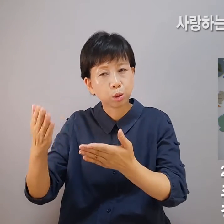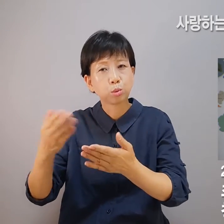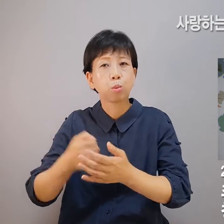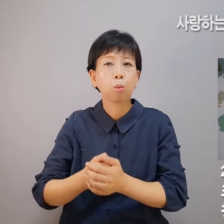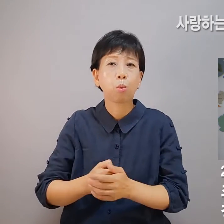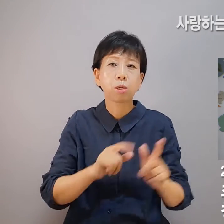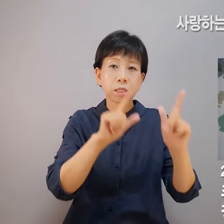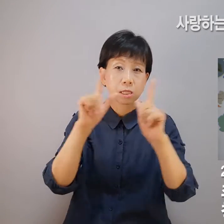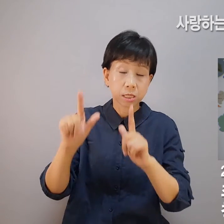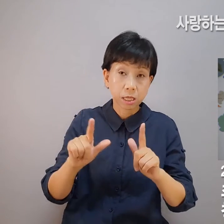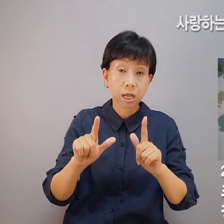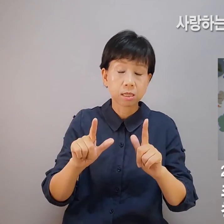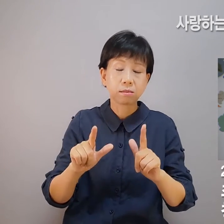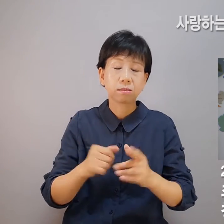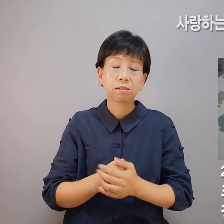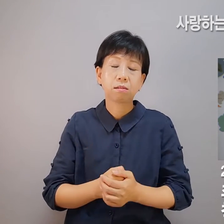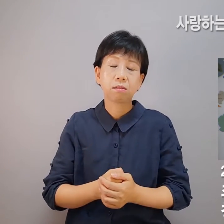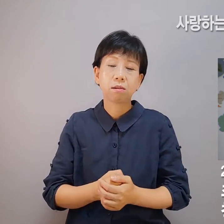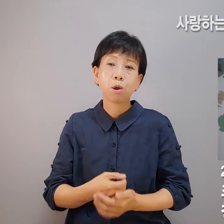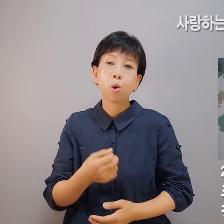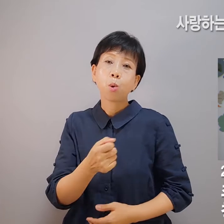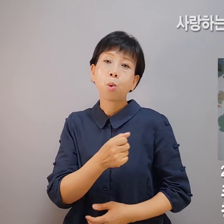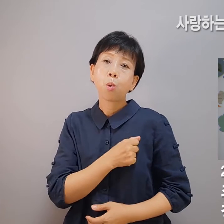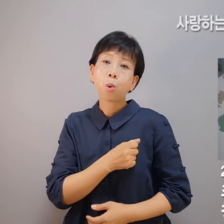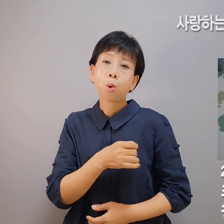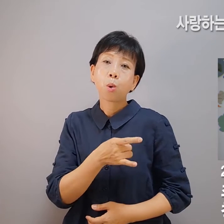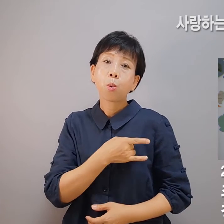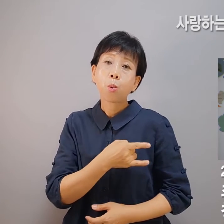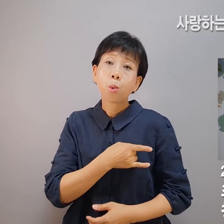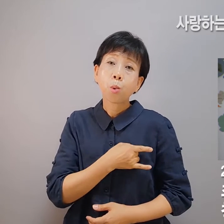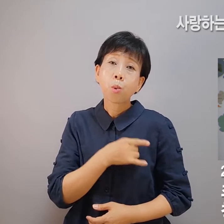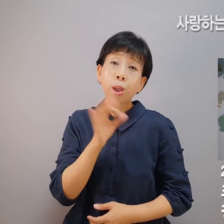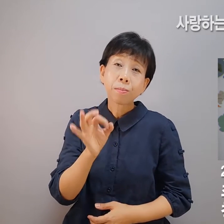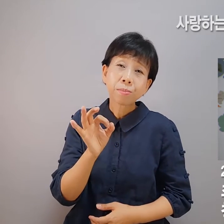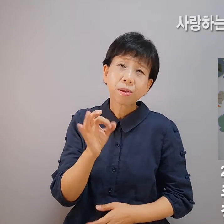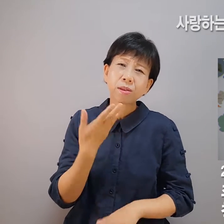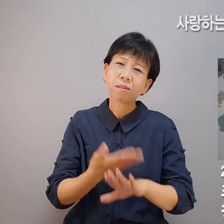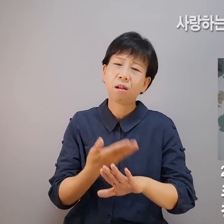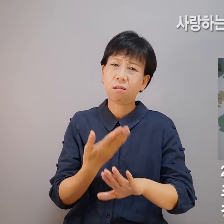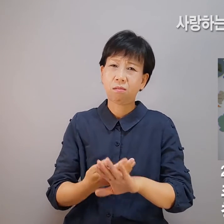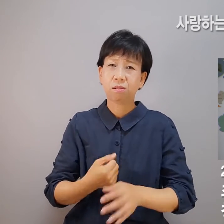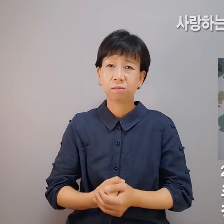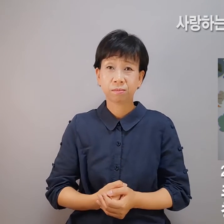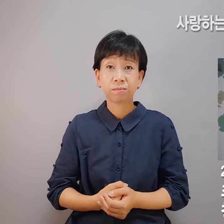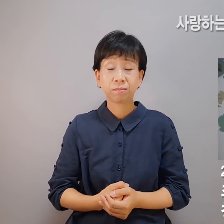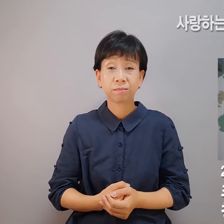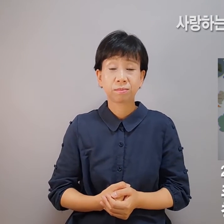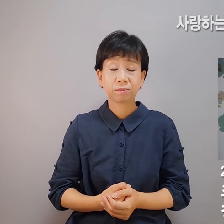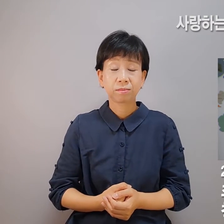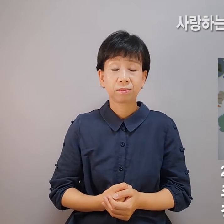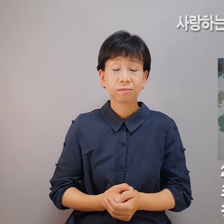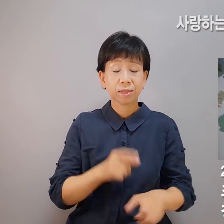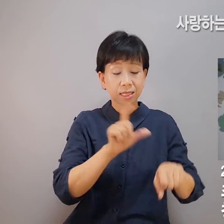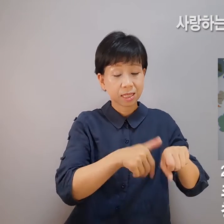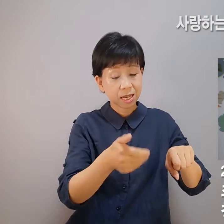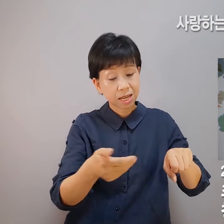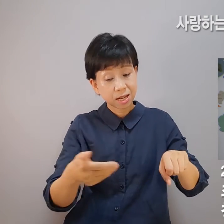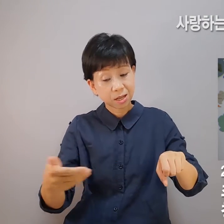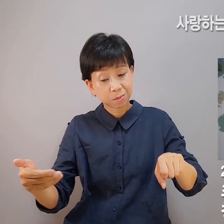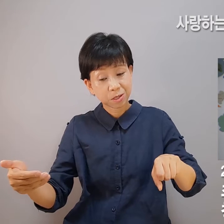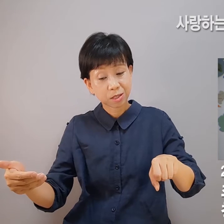헌금은 회비가 아니라는 겁니다. 그리고 신앙생활을 하시다 보면 이제 뭐 이렇게 세월이 지나다 보면 어느 정도 교회에서는